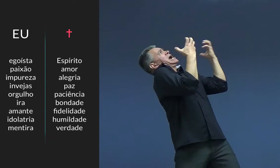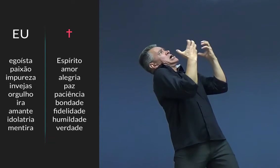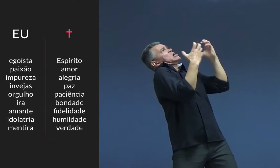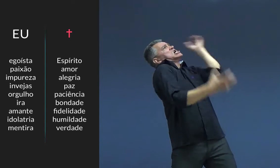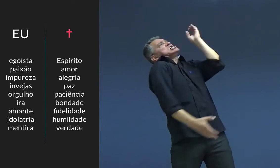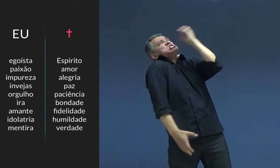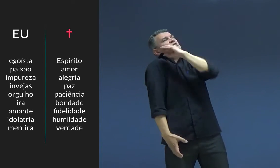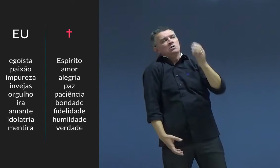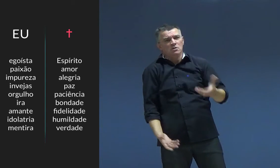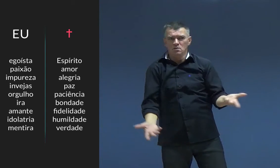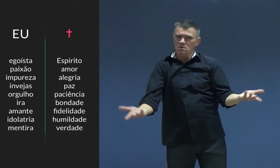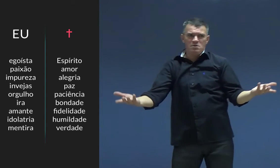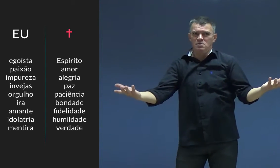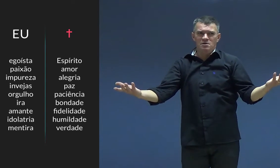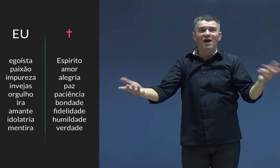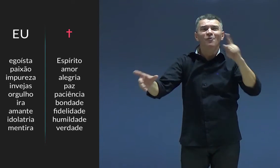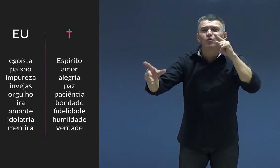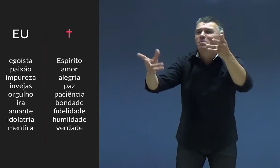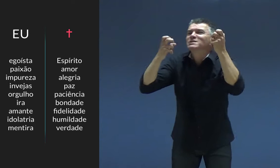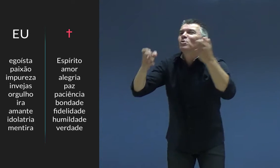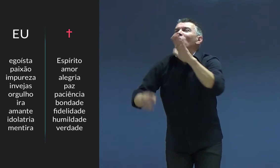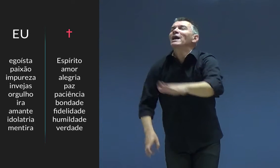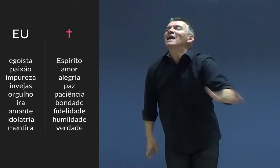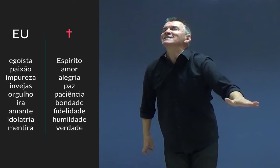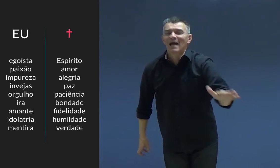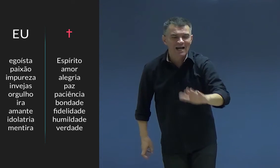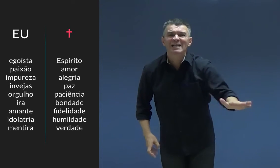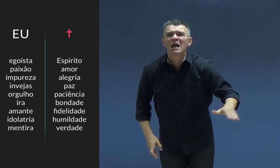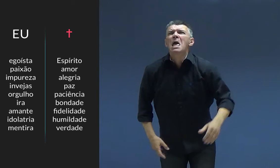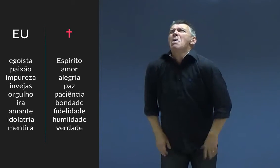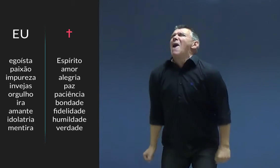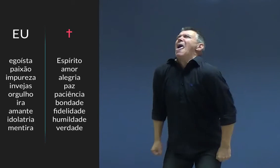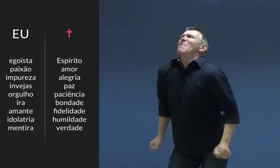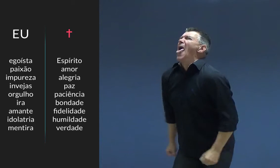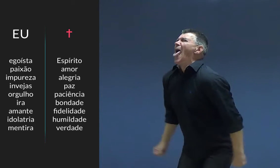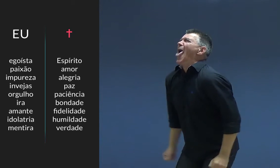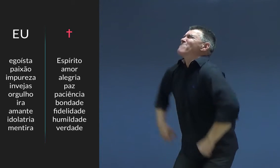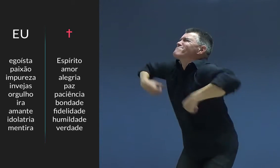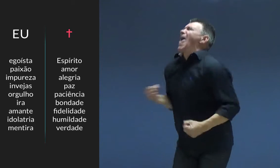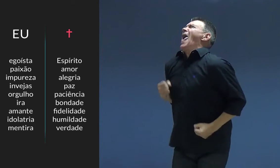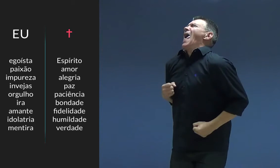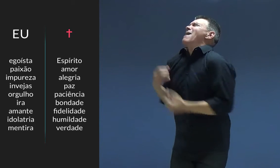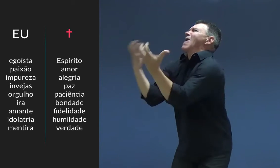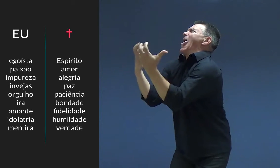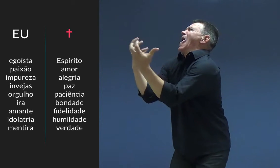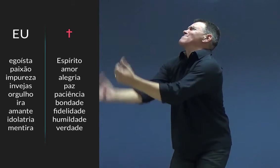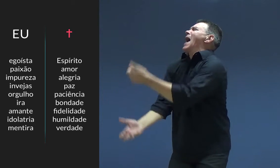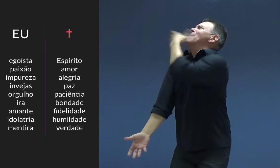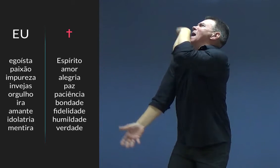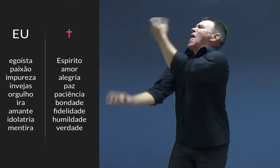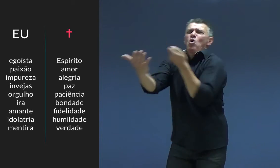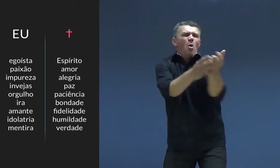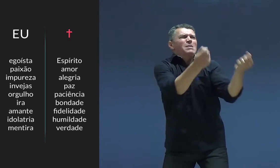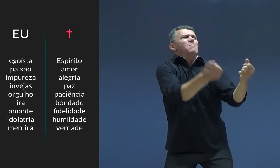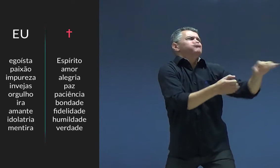eu quero, rápido. Né? Igual criança, né? Ah, eu quero.